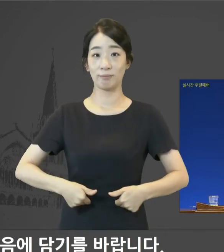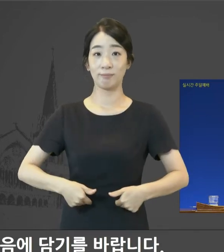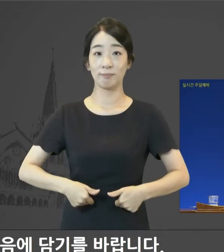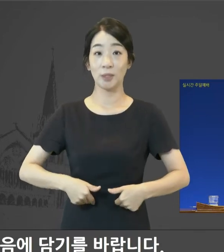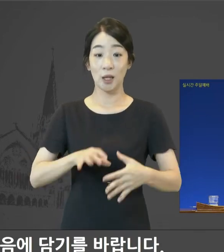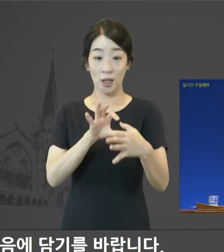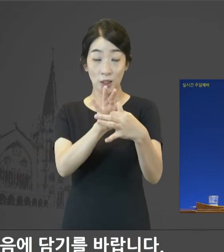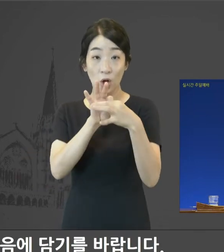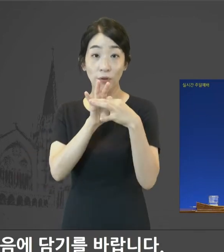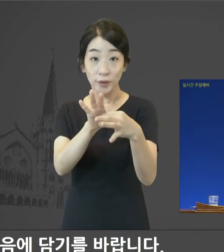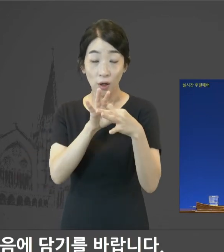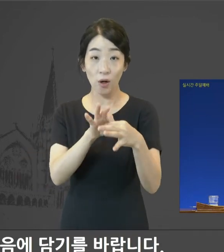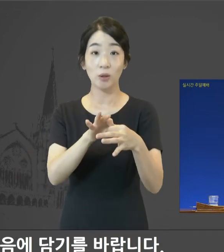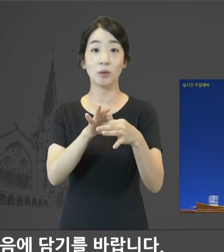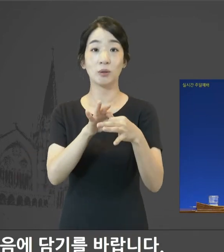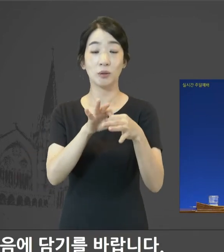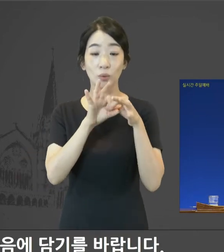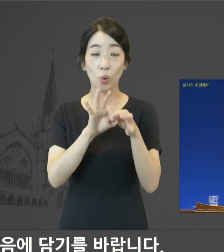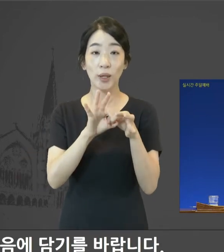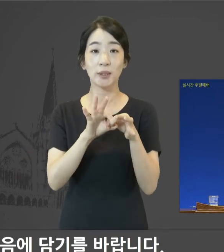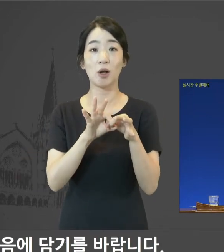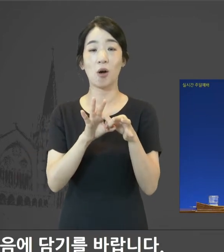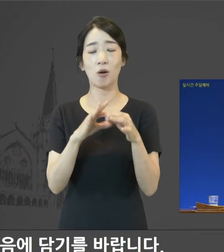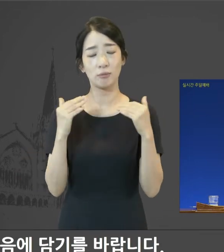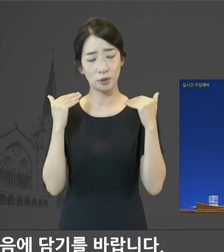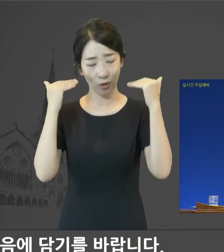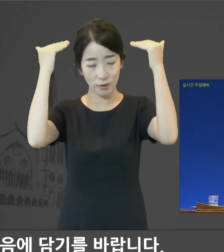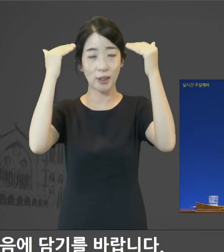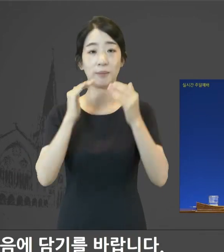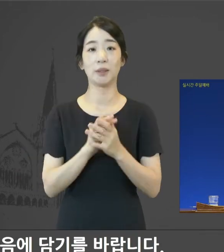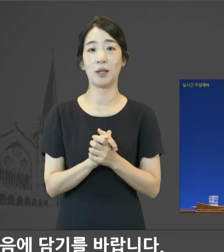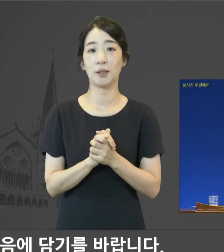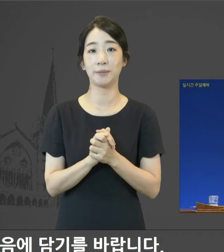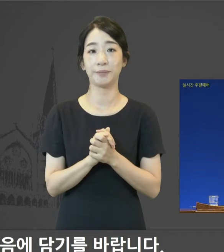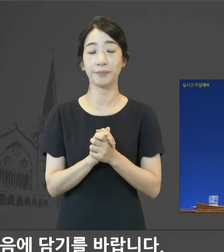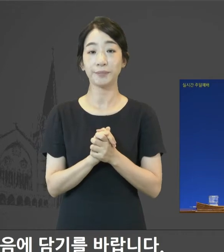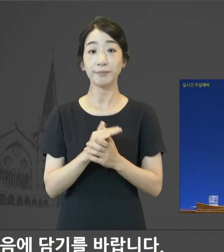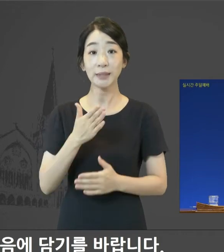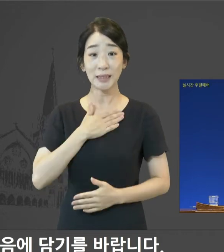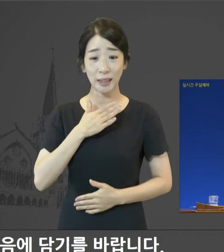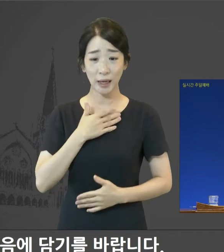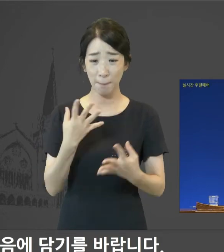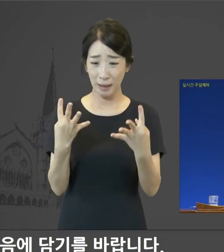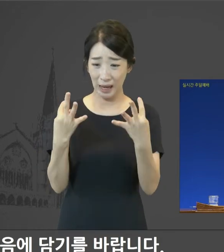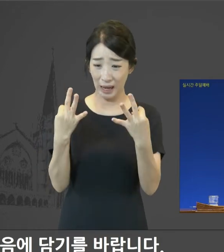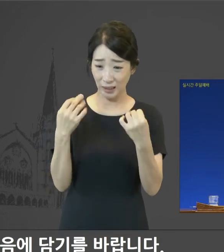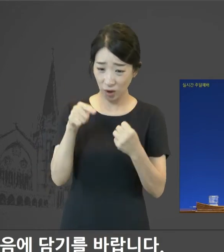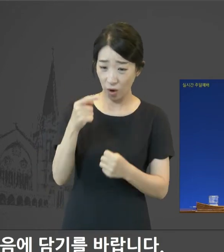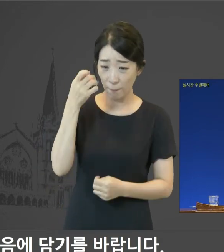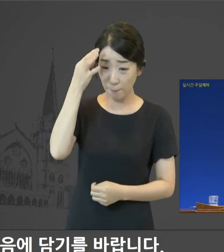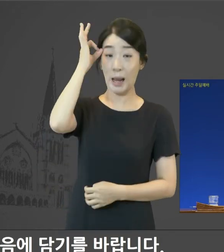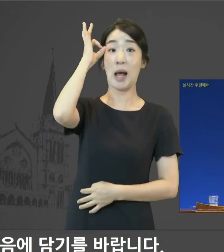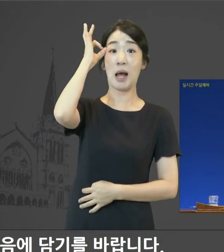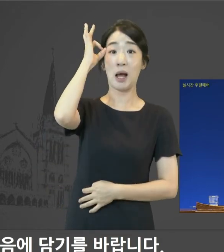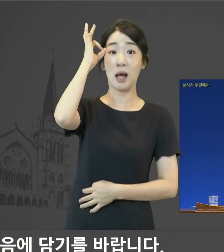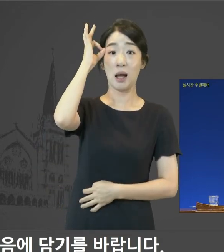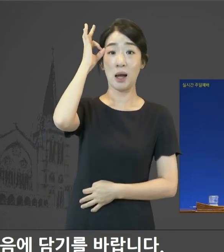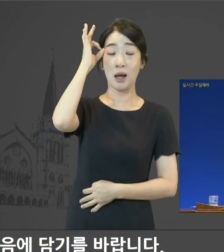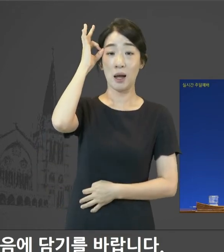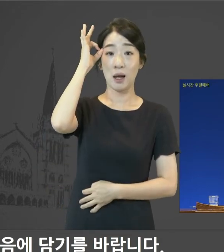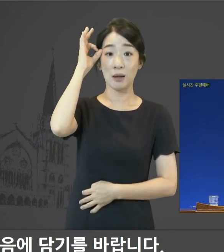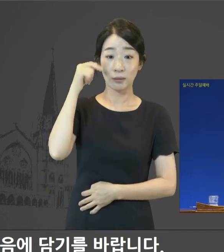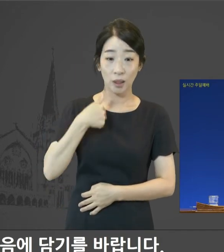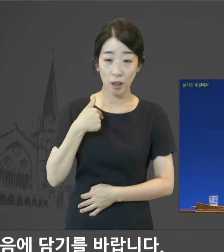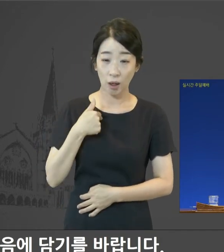연결되어지는 것이 성장입니다. 여러분, 영적인 성장 중에는요, 내가 많은 것을 깨달아서,